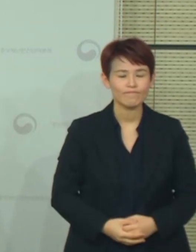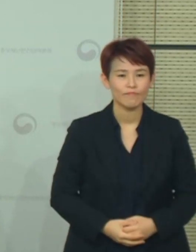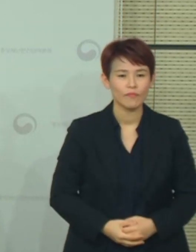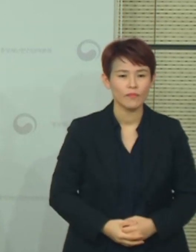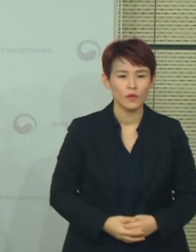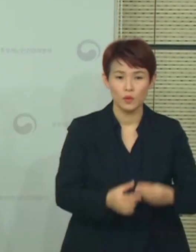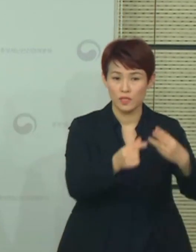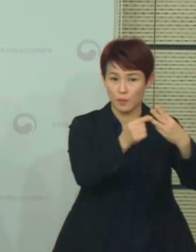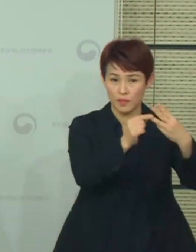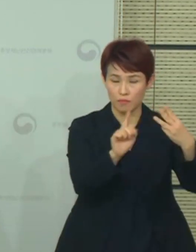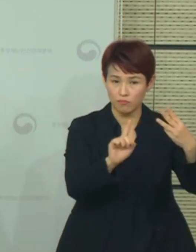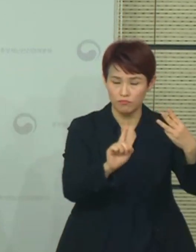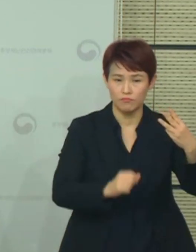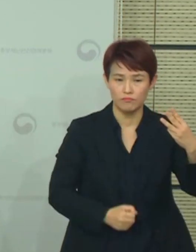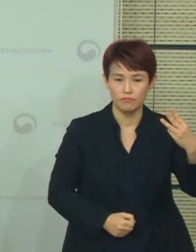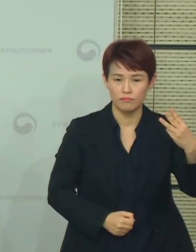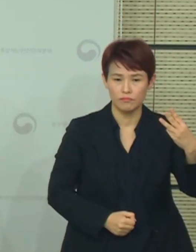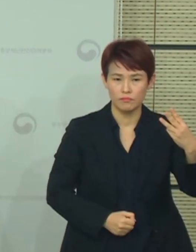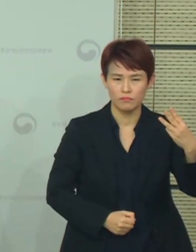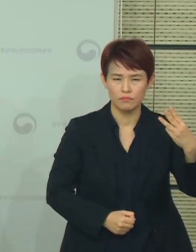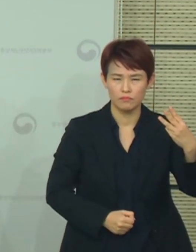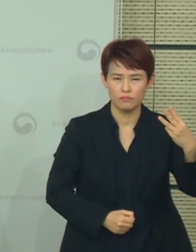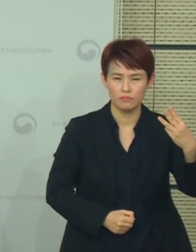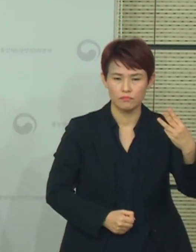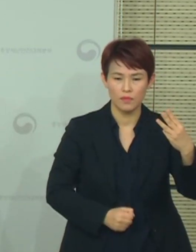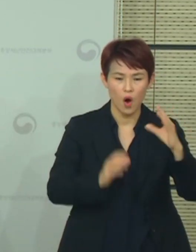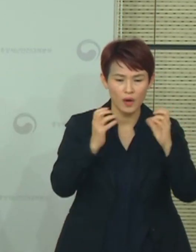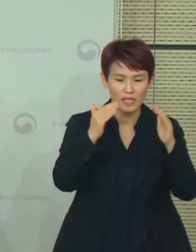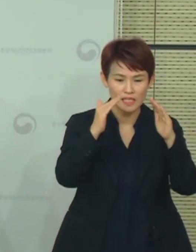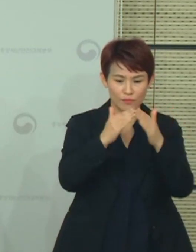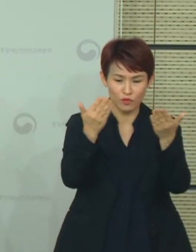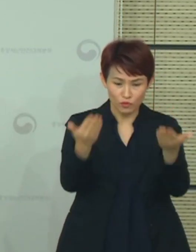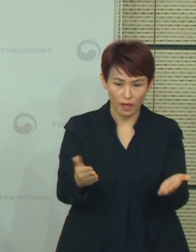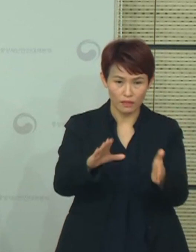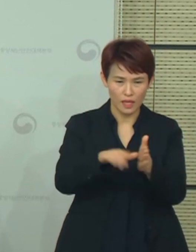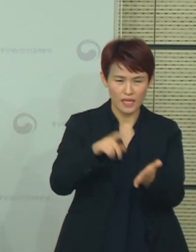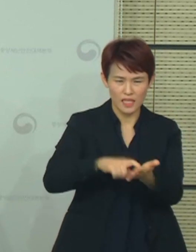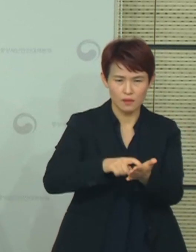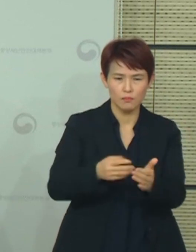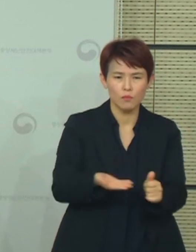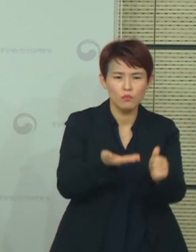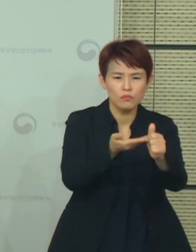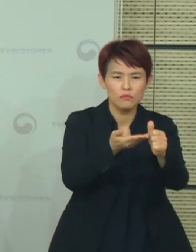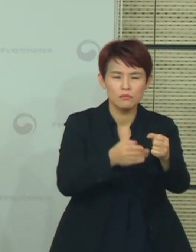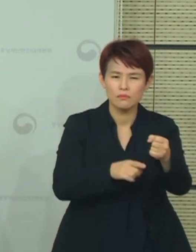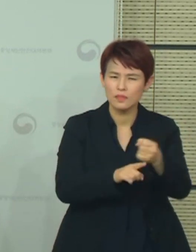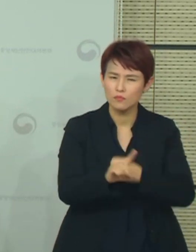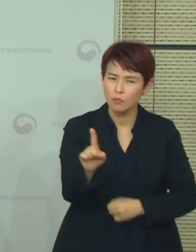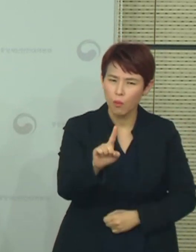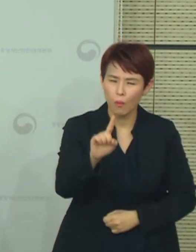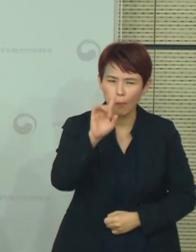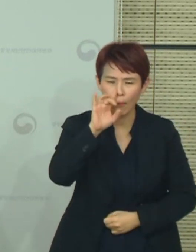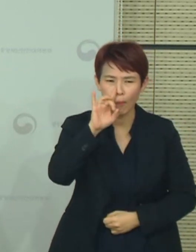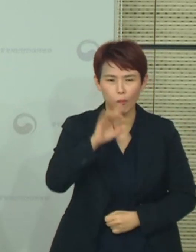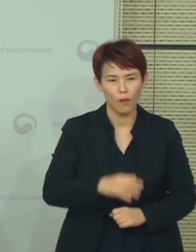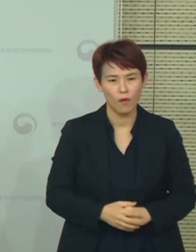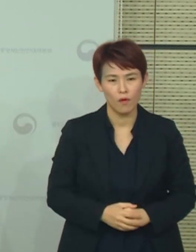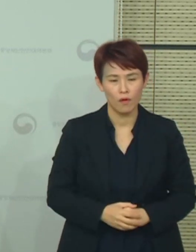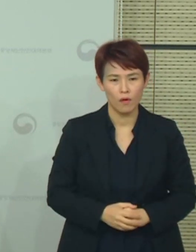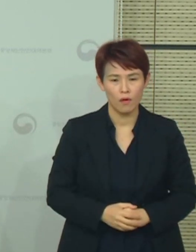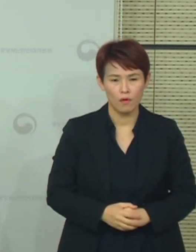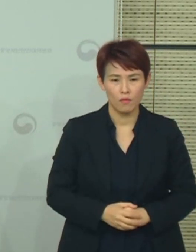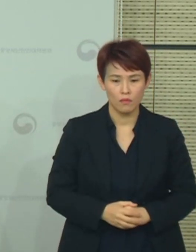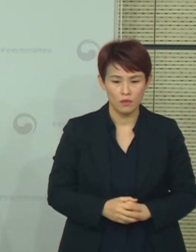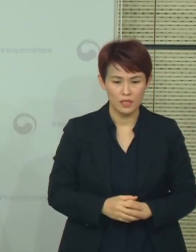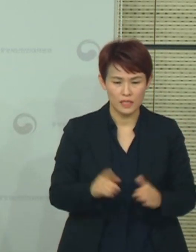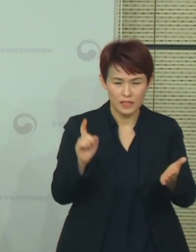네. 그 세 번째는 그 휴원한 어린이집 휴원하는데 긴급 보육한다는 게 무슨 의미인지 약간 헷갈리거든요. 왜냐하면 이렇게